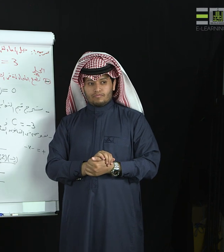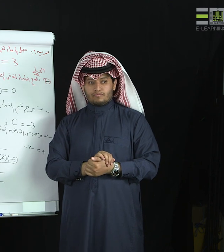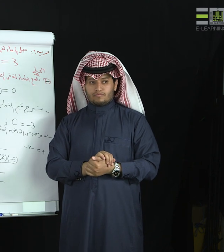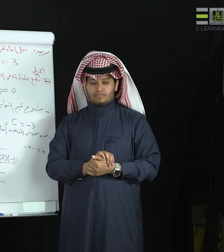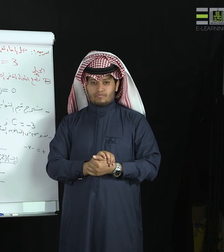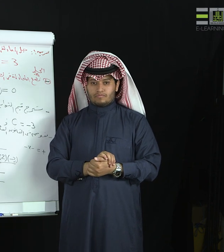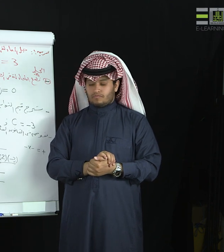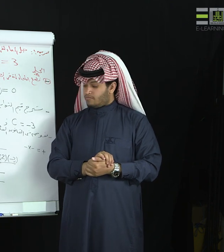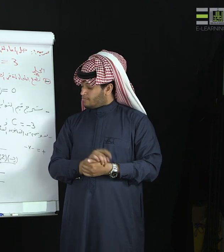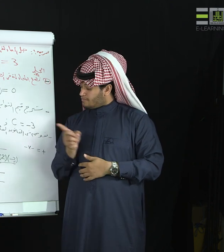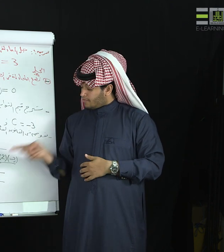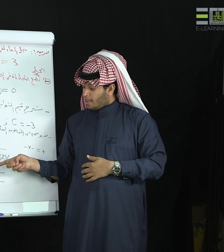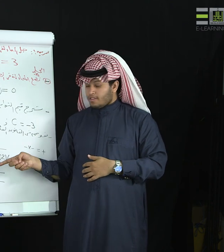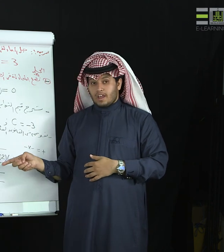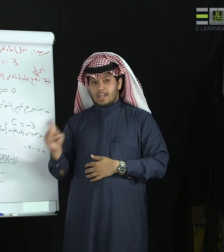اذا اكس هتساوي